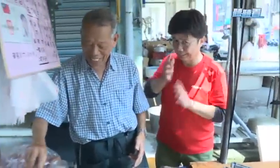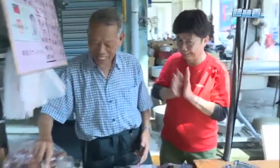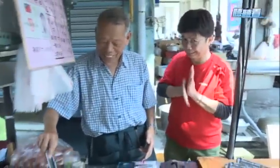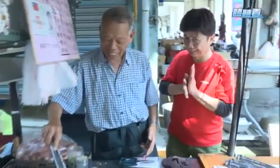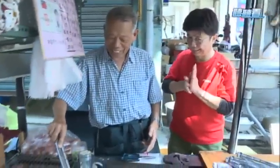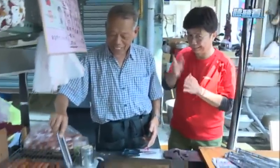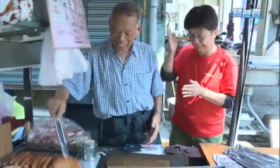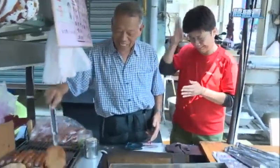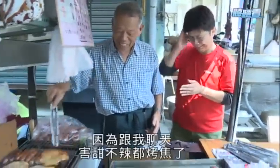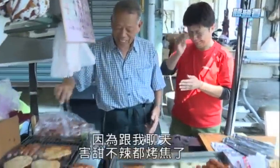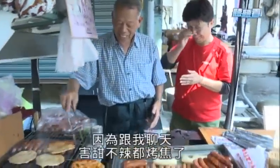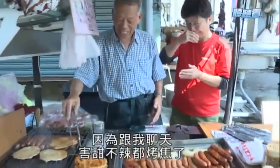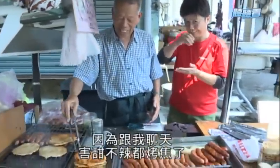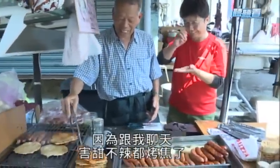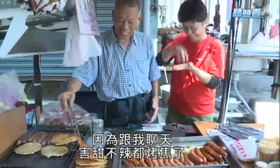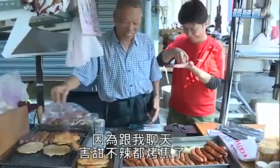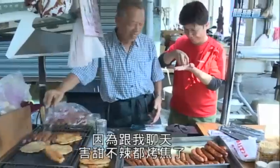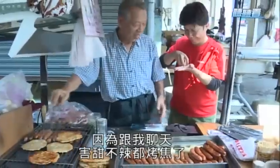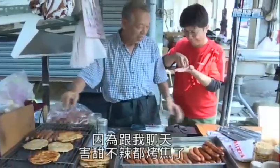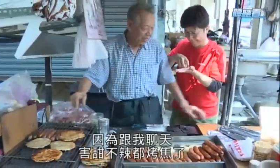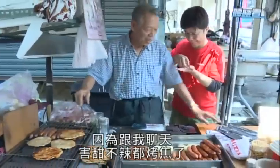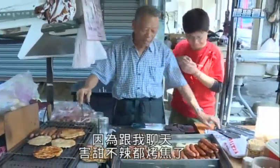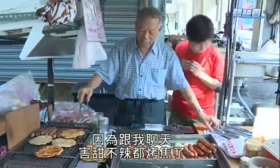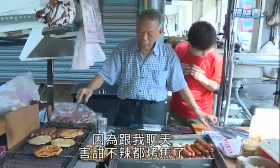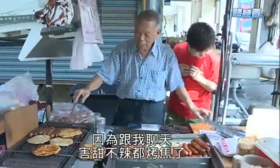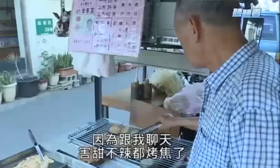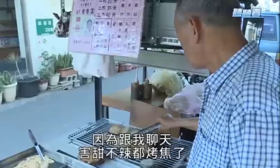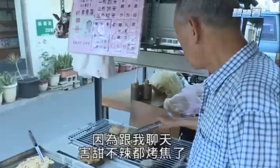哎呦，因为跟我聊天，还有甜不辣都烤焦